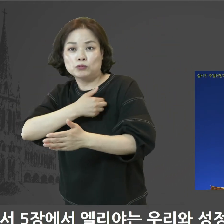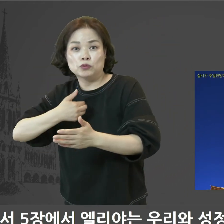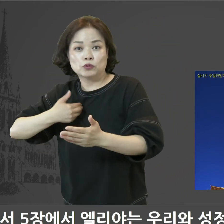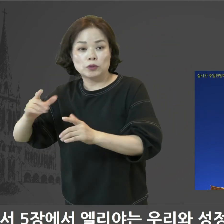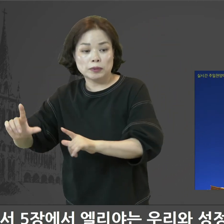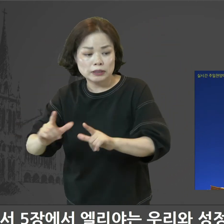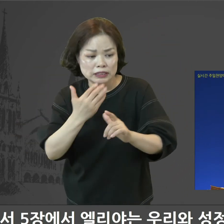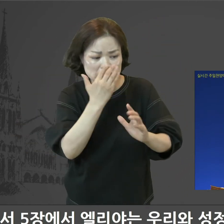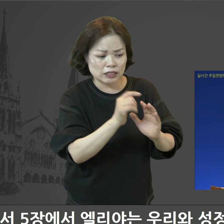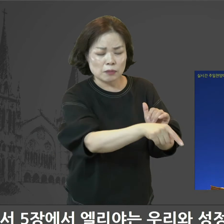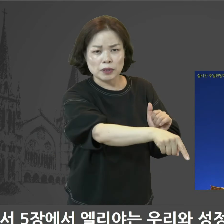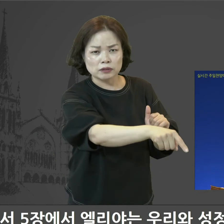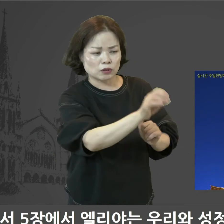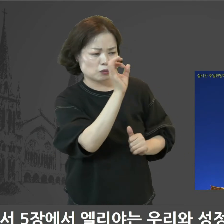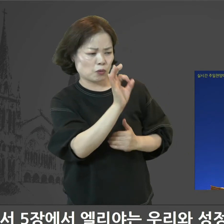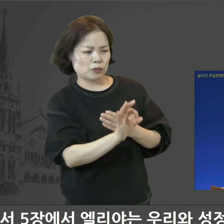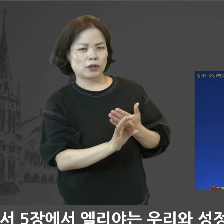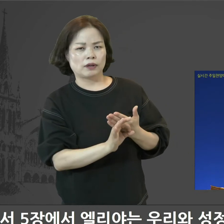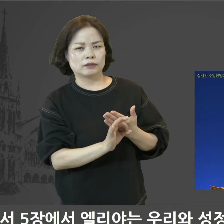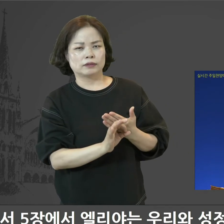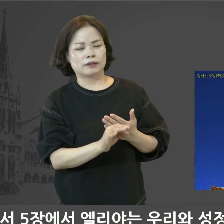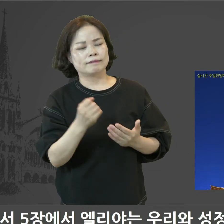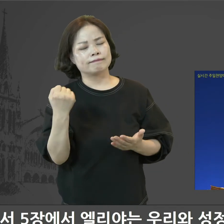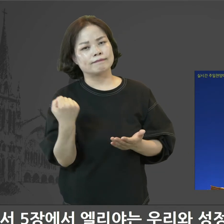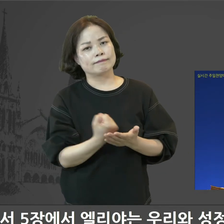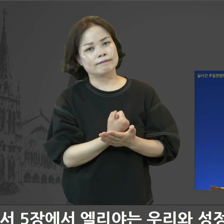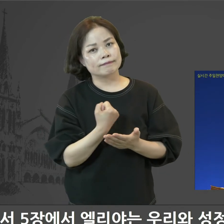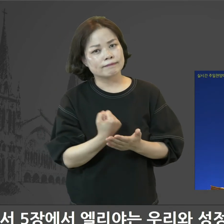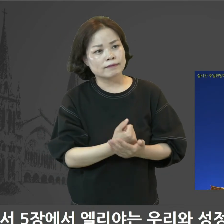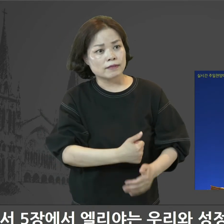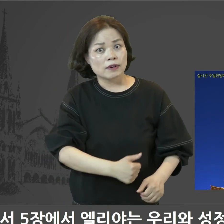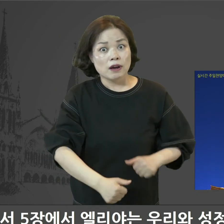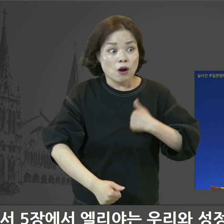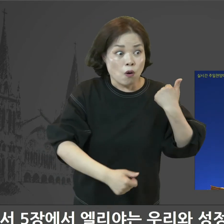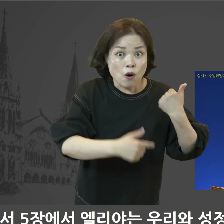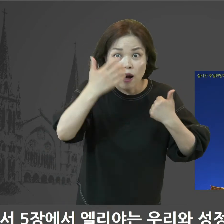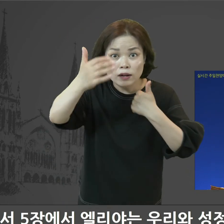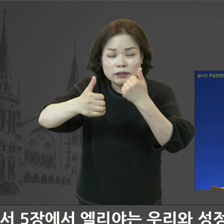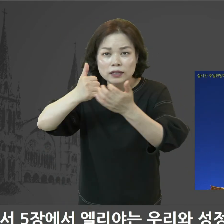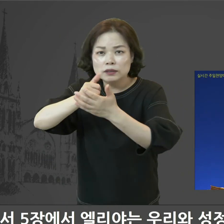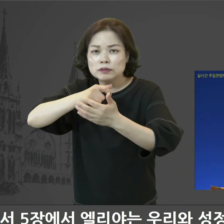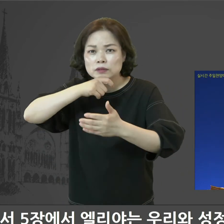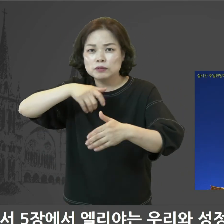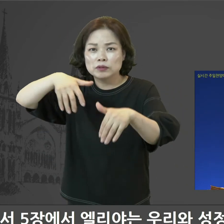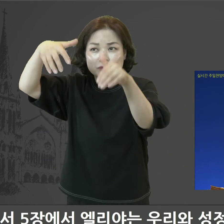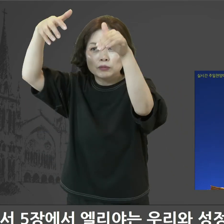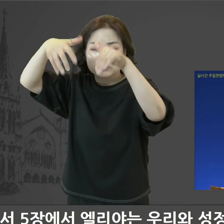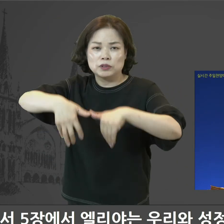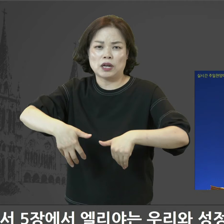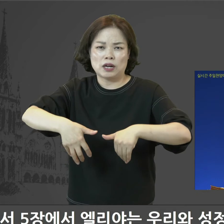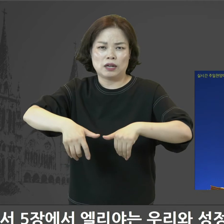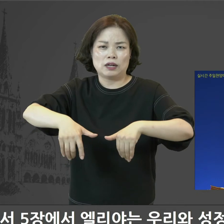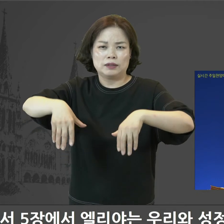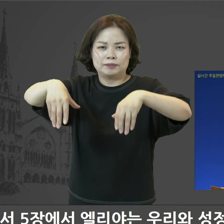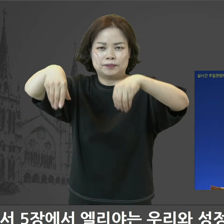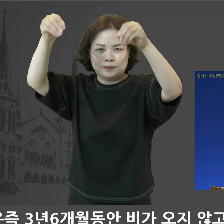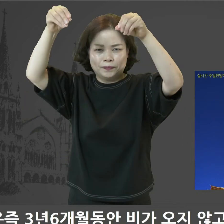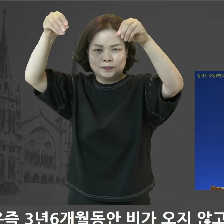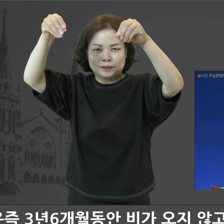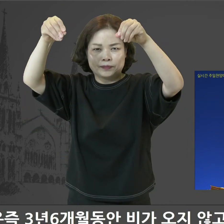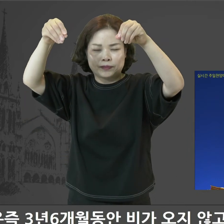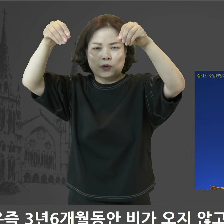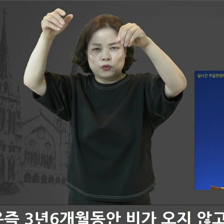풍족함을 누리는 이스라엘 백성들을 보면 이 안타까이 분노하며 하나님께 비가 오지 않기를 간절히